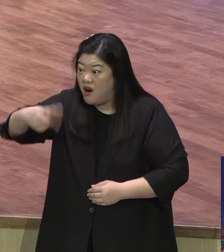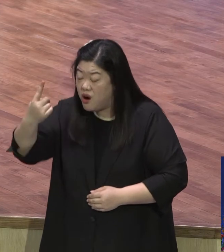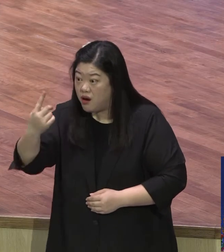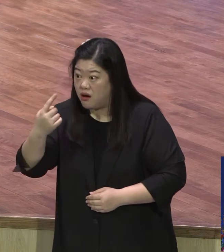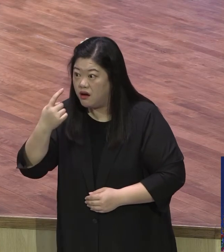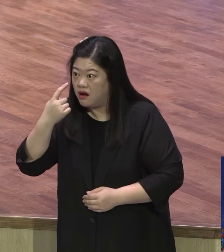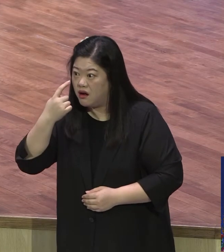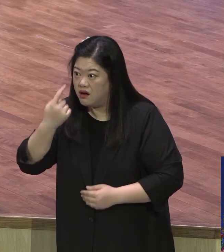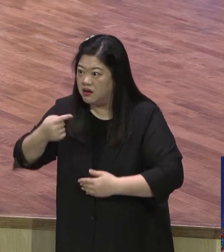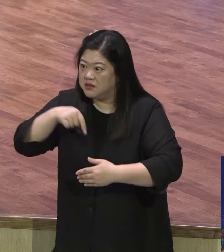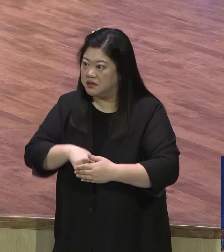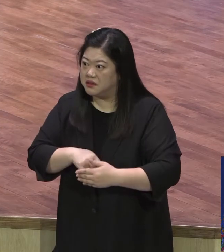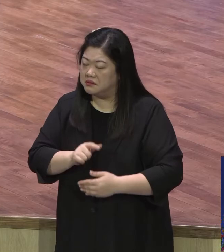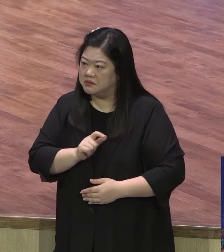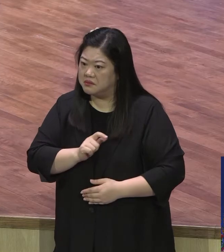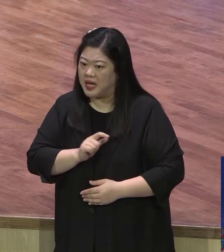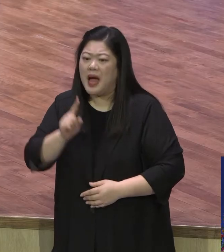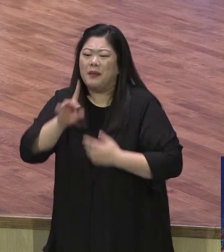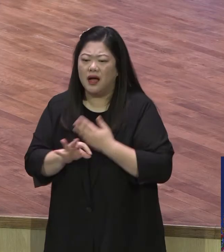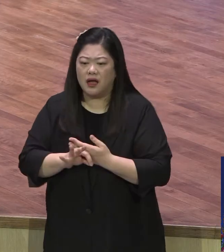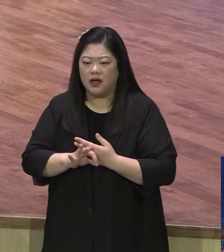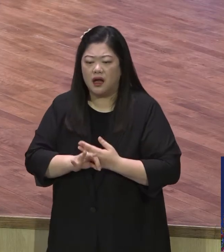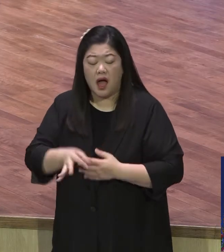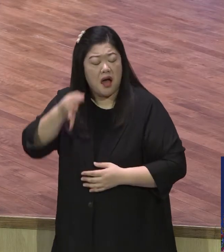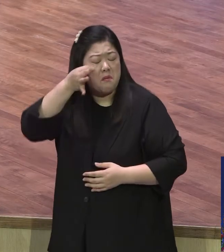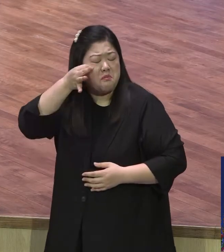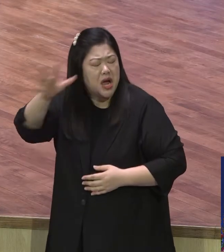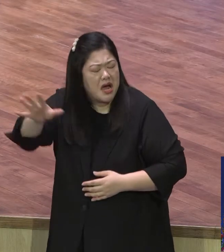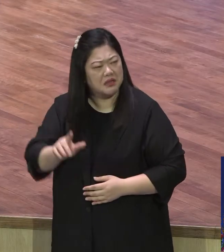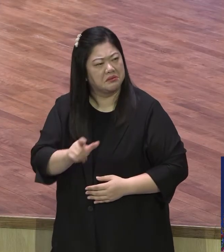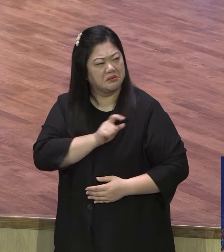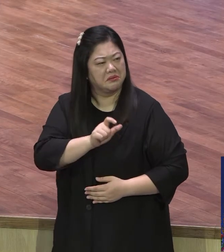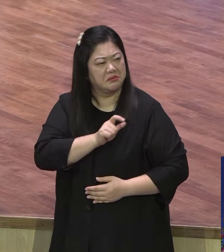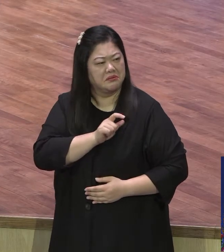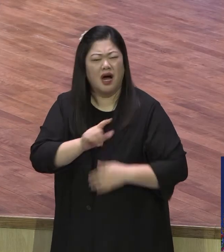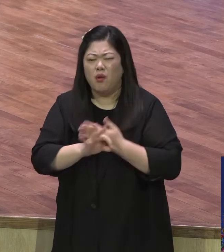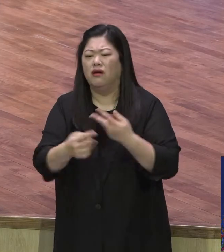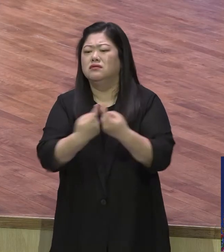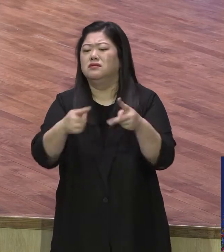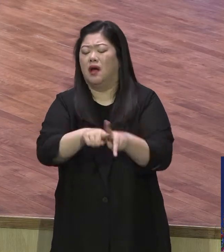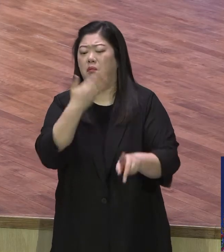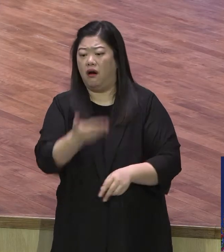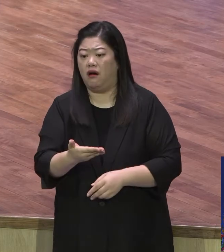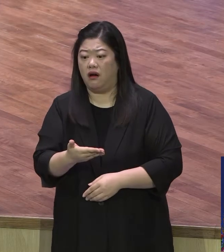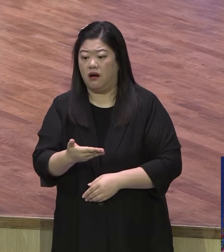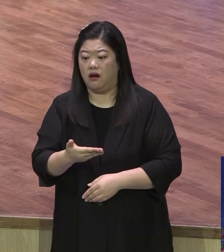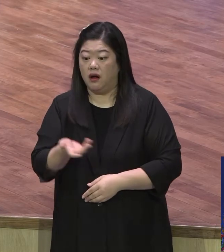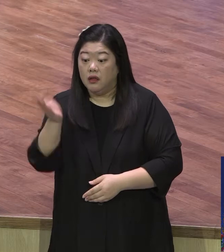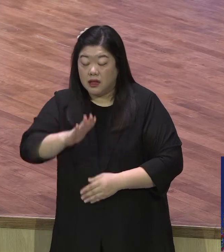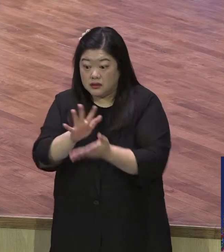그럼 보지 못하고 믿는 사람은 그 의심은 말할 것도 없잖아요 사단의 공격은